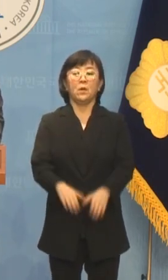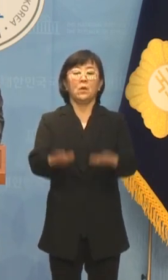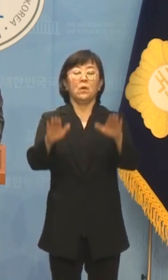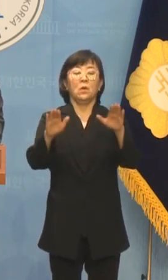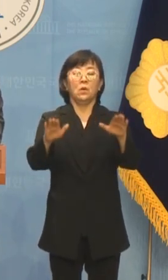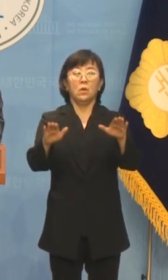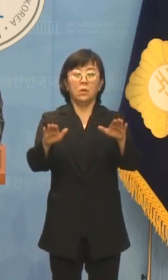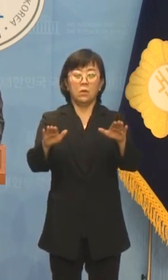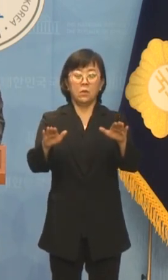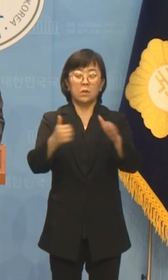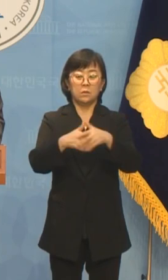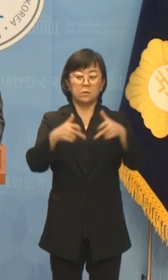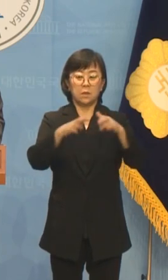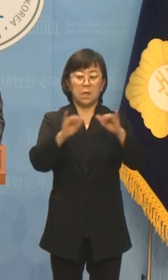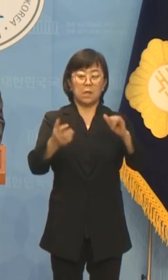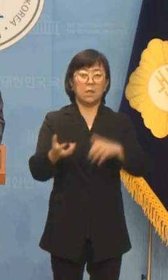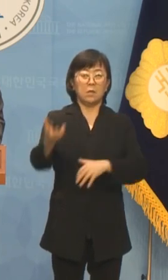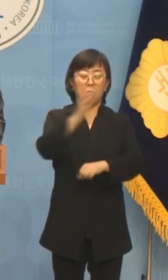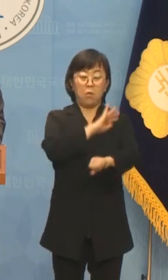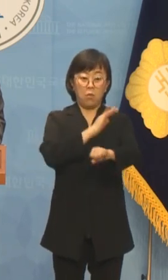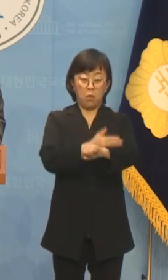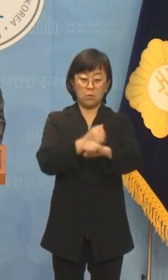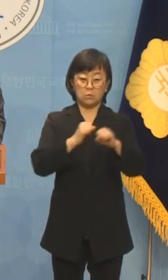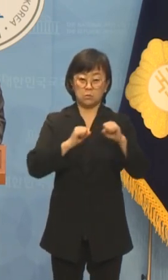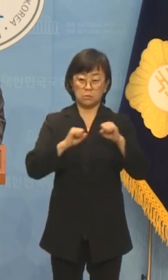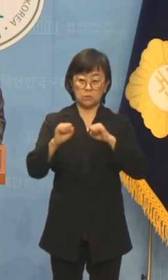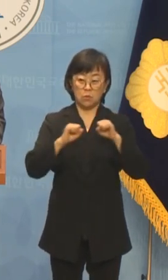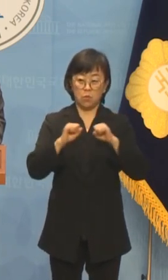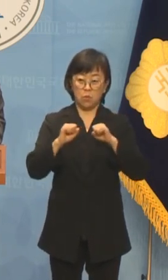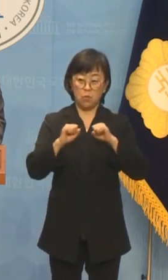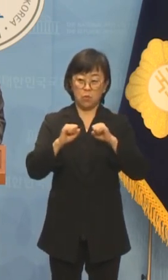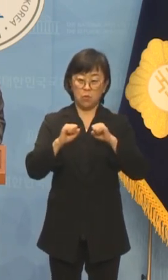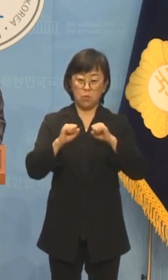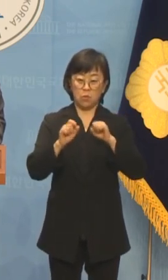이 자리에 장애인 이동권 운동의